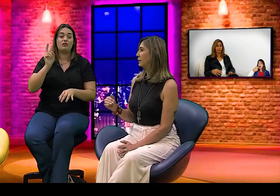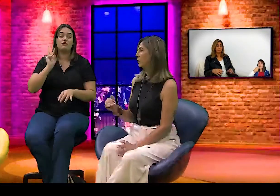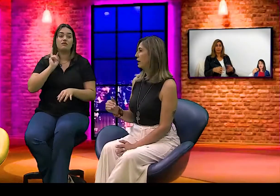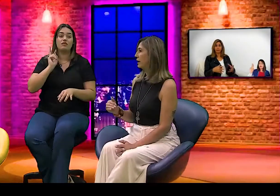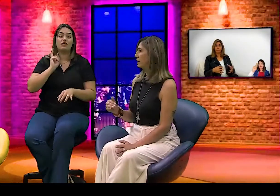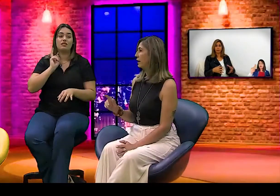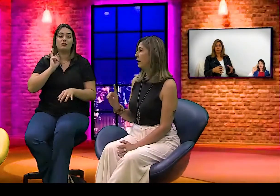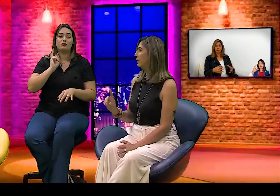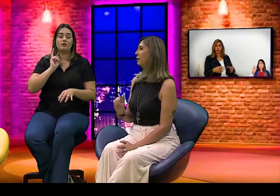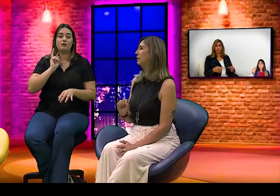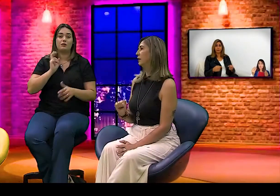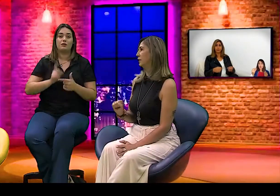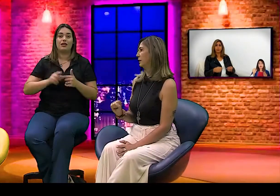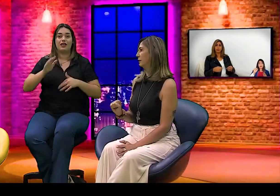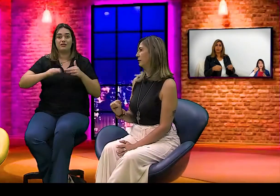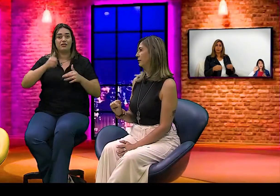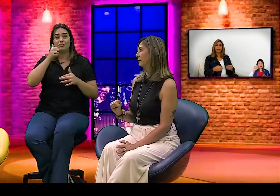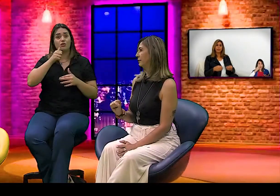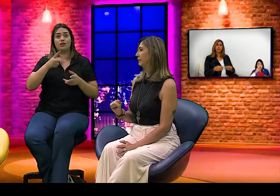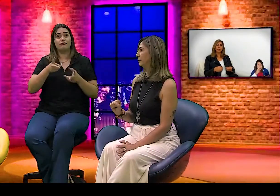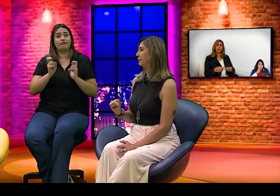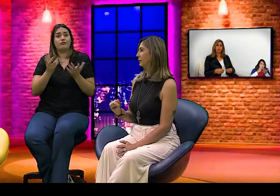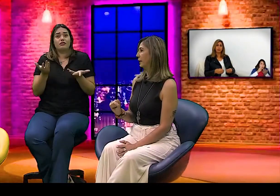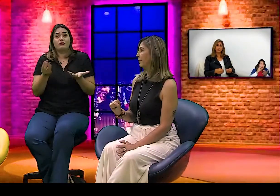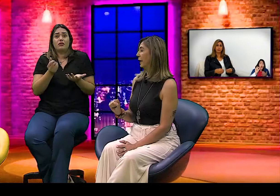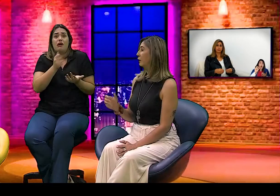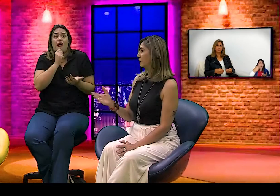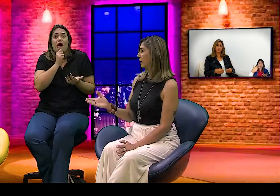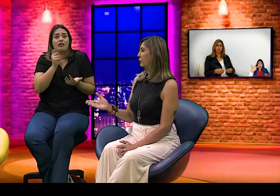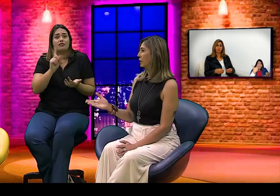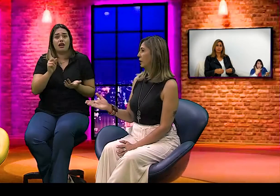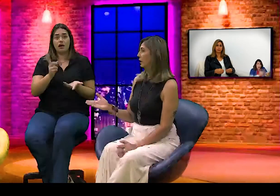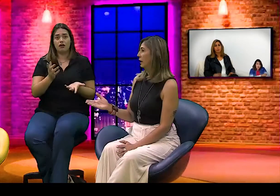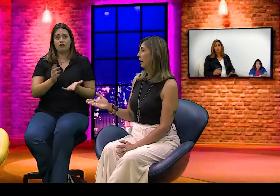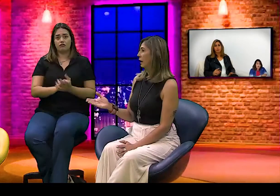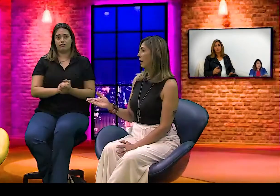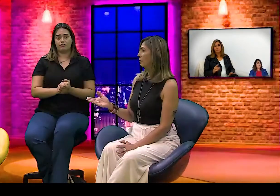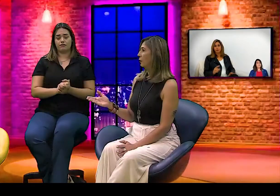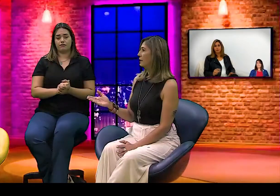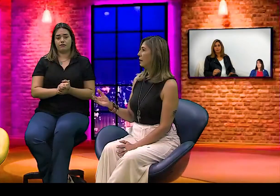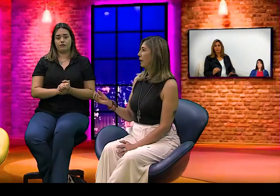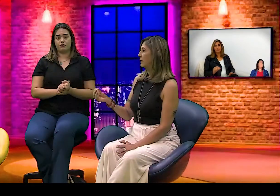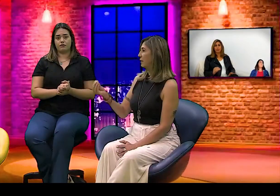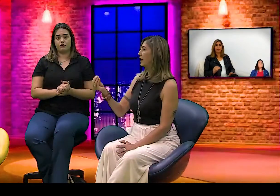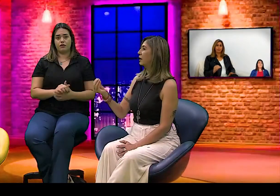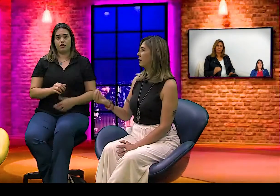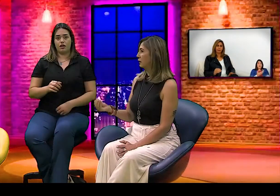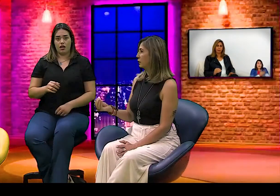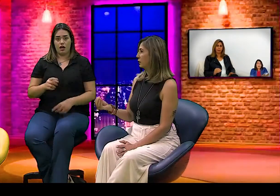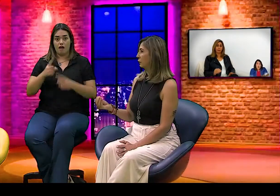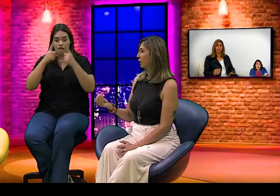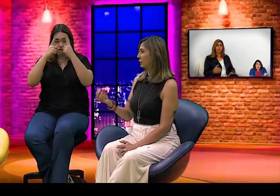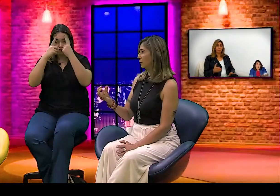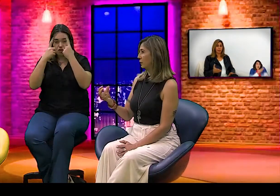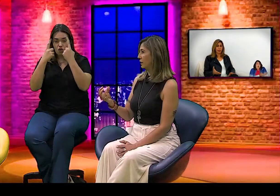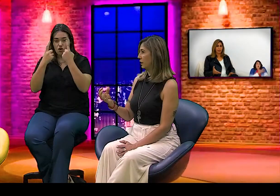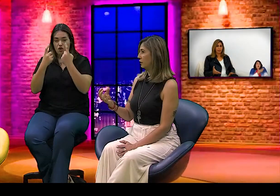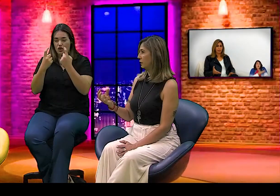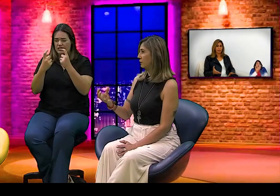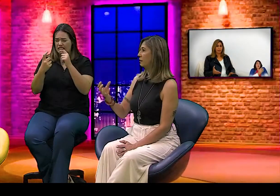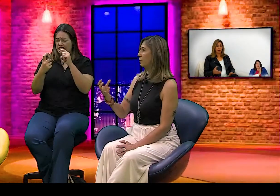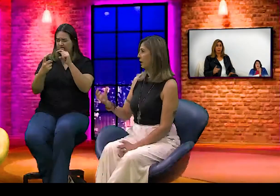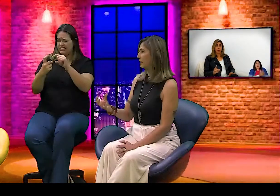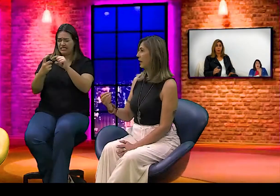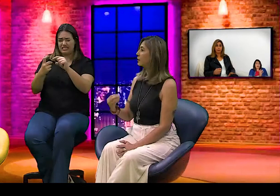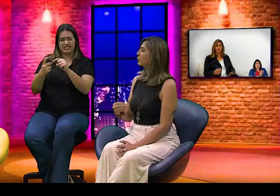vezes, essa mulher, ela ainda não está enxergando. Né? Nós falamos que a violência mais marcante, o que as pessoas